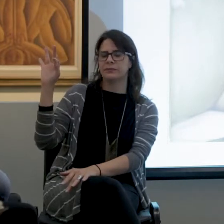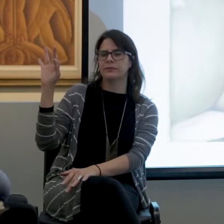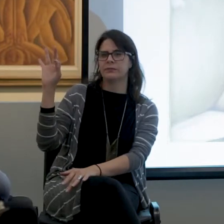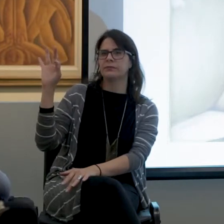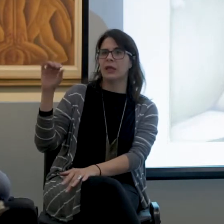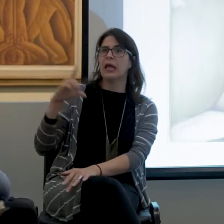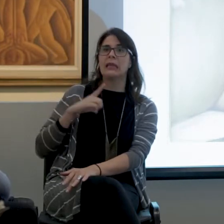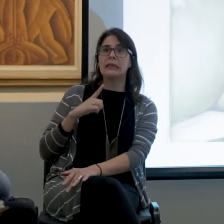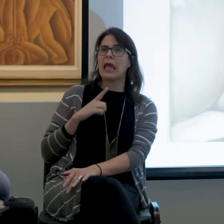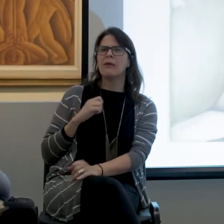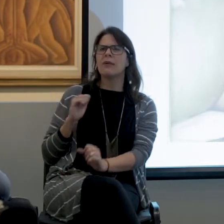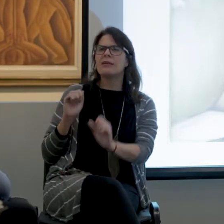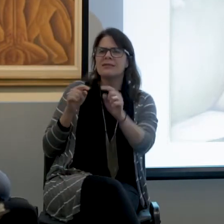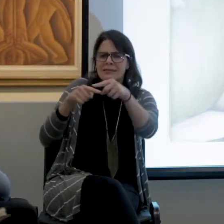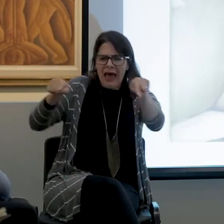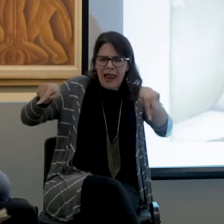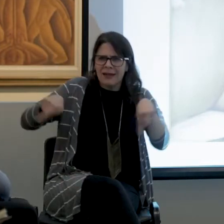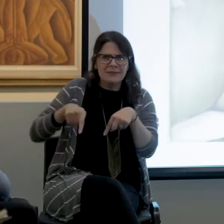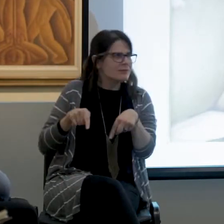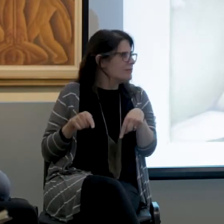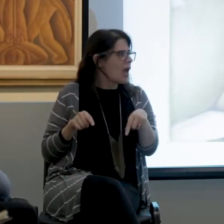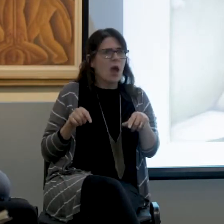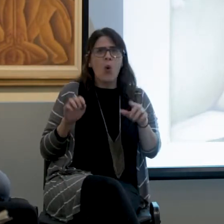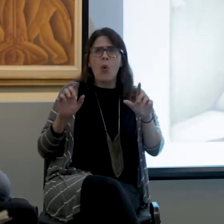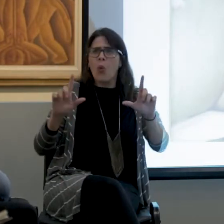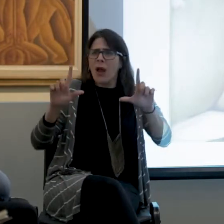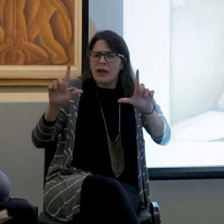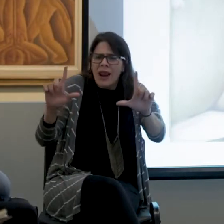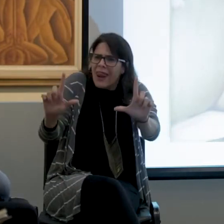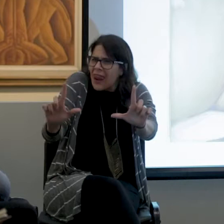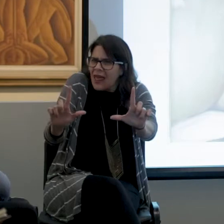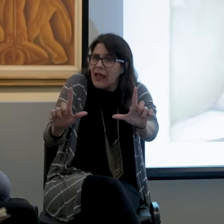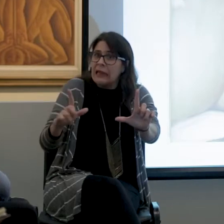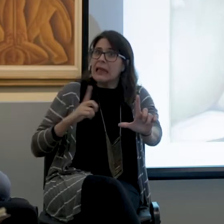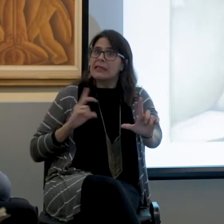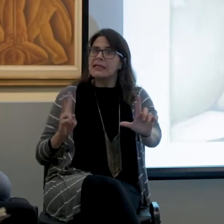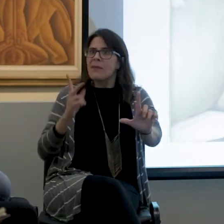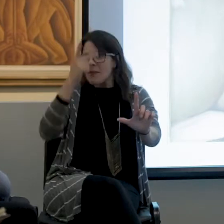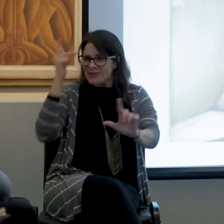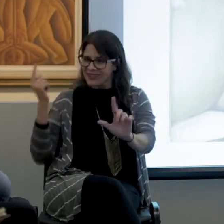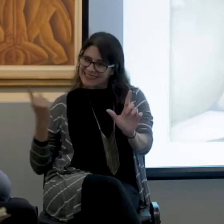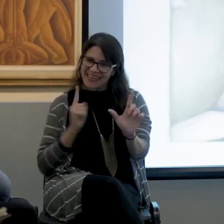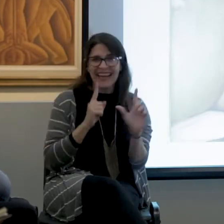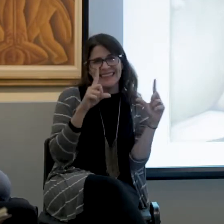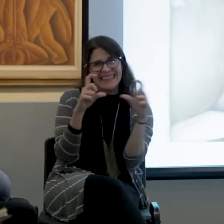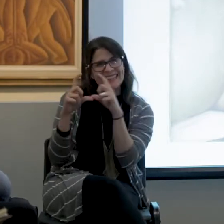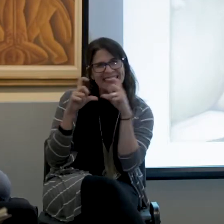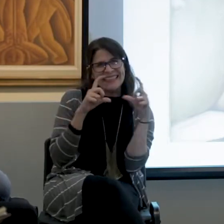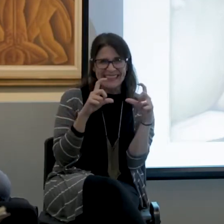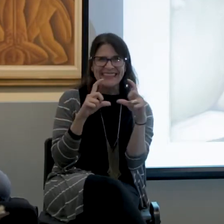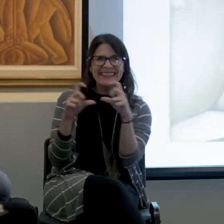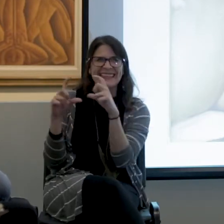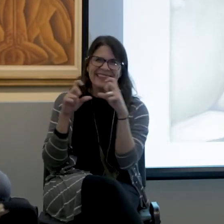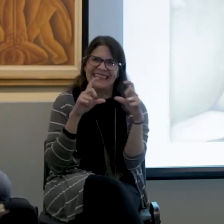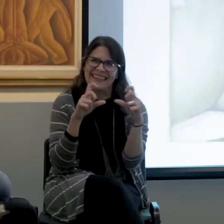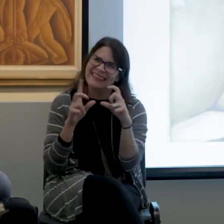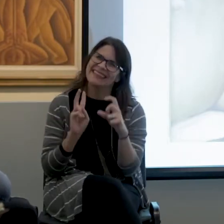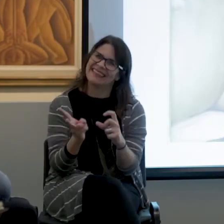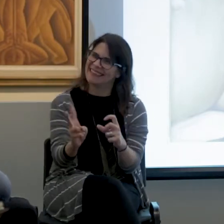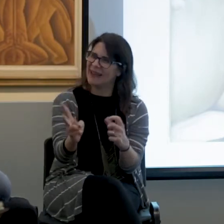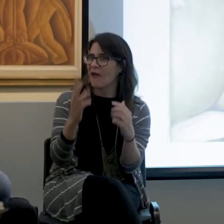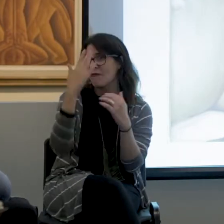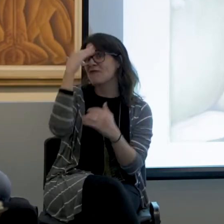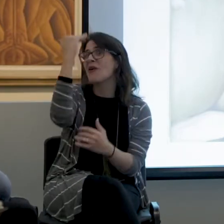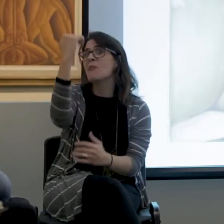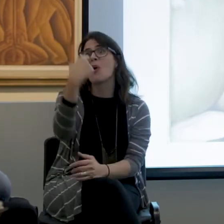foto. Ele é desse tamanho, assim, pequenininho. Ele foi feito por um nobre egípcio, que era